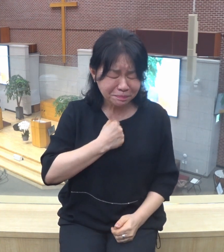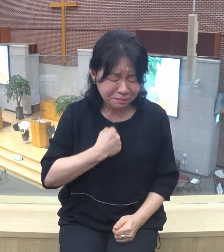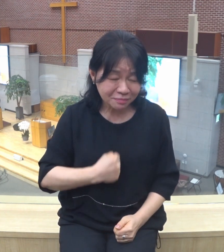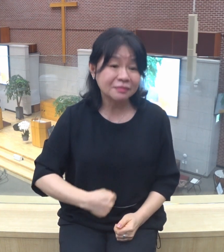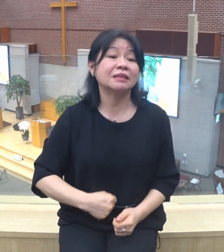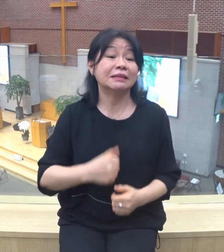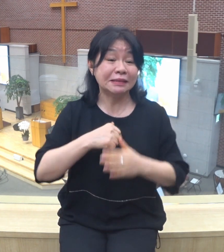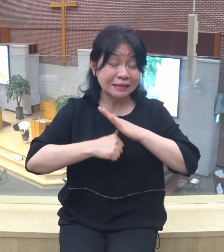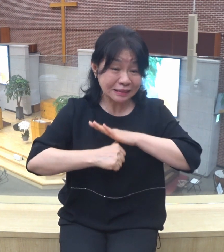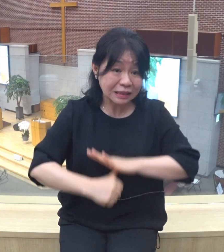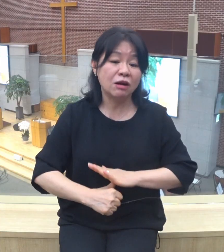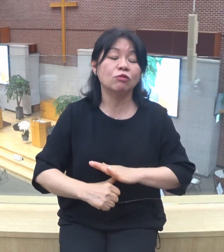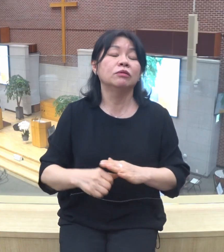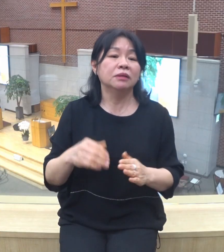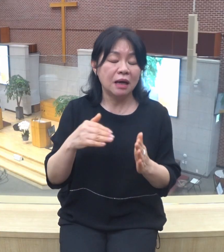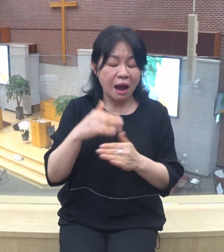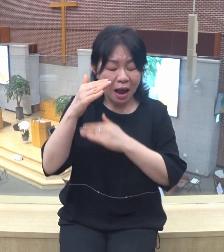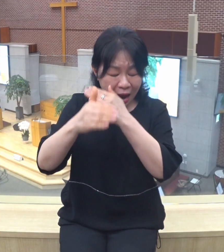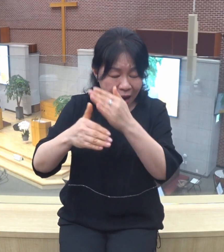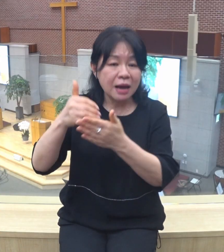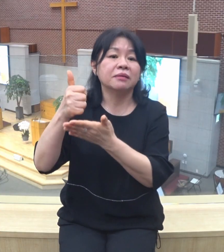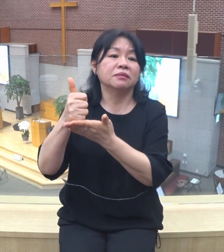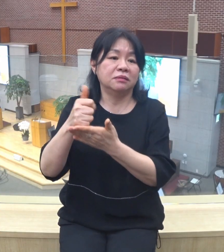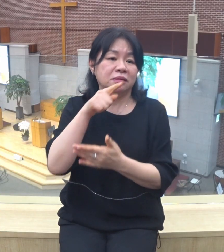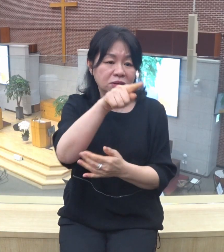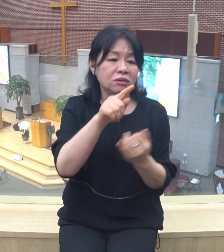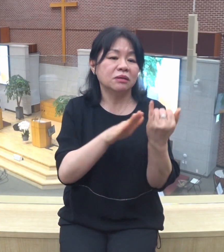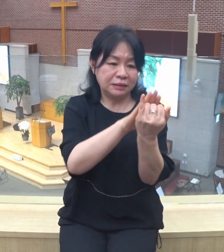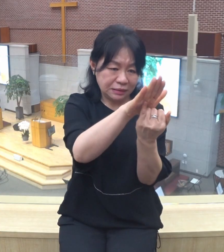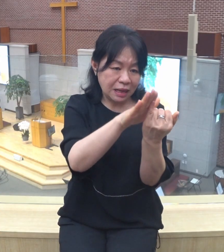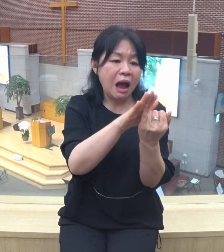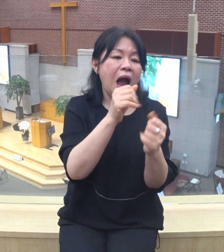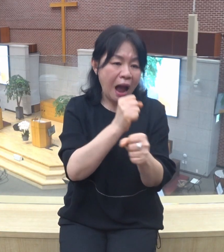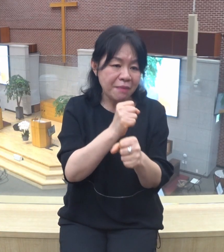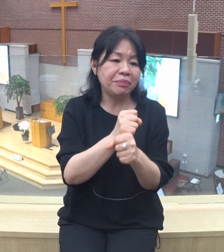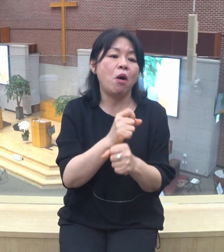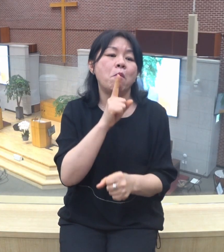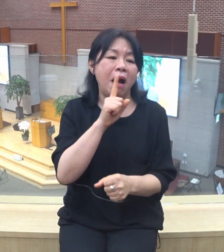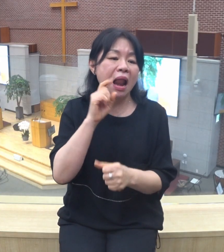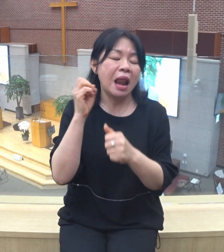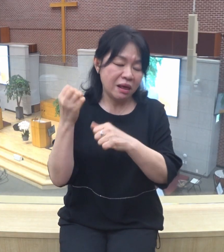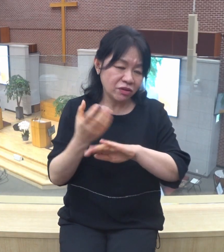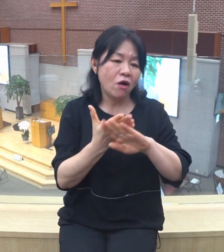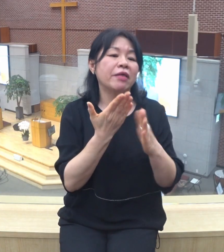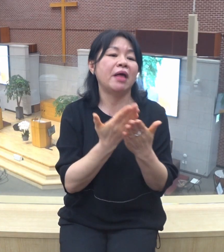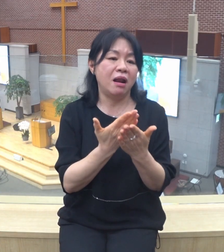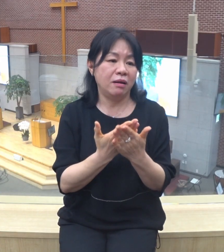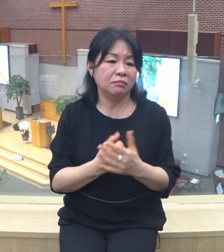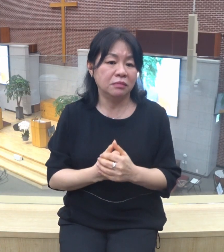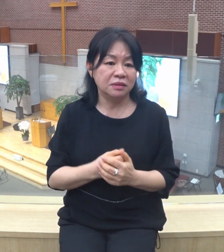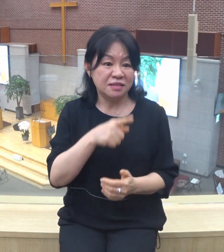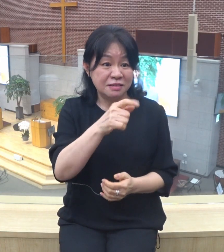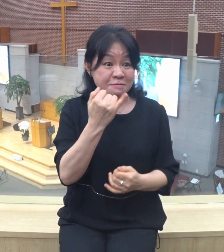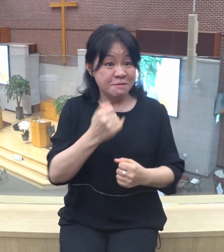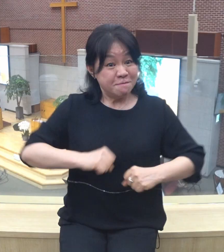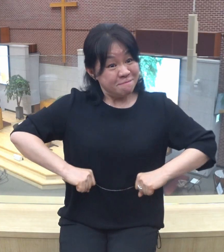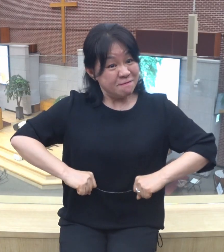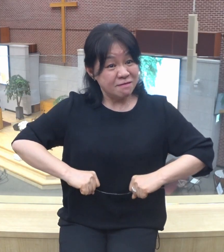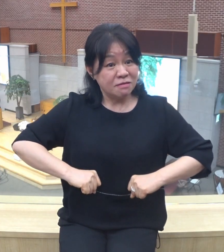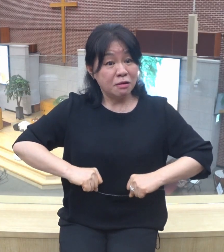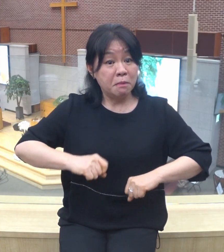말했습니다. 하나님께서 사랑하신대요. 그런데 갑자기 그 기세등등하던